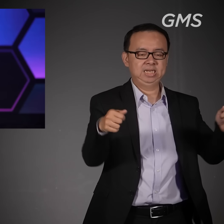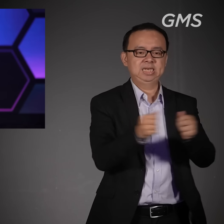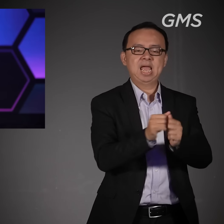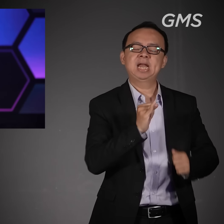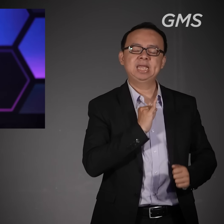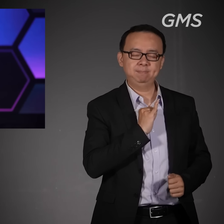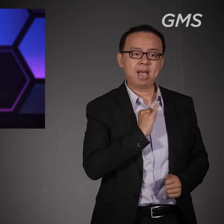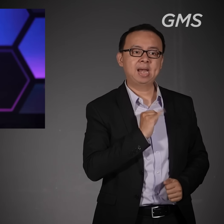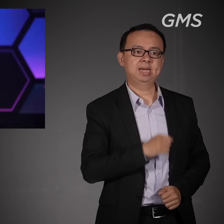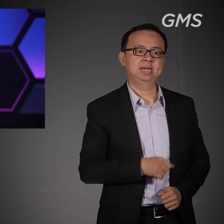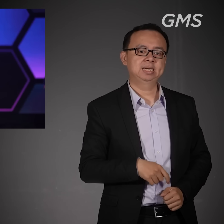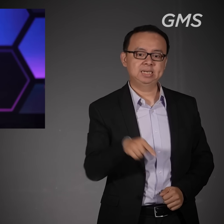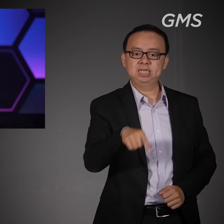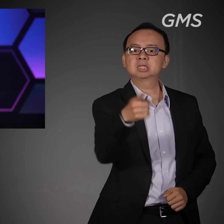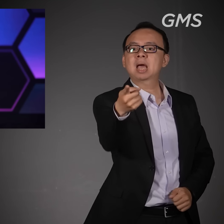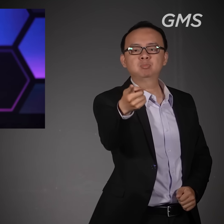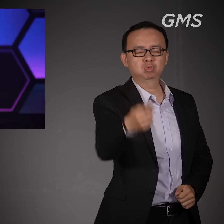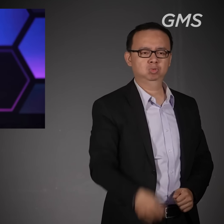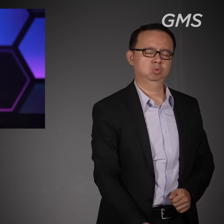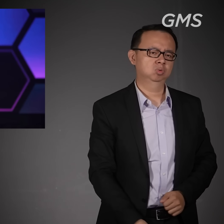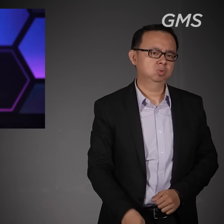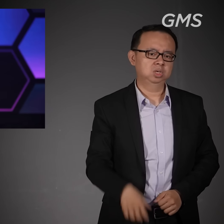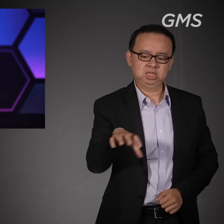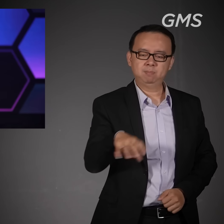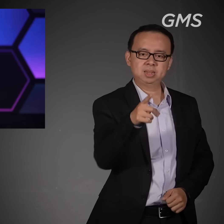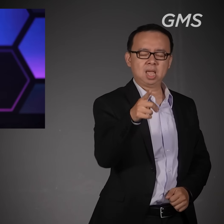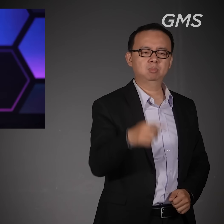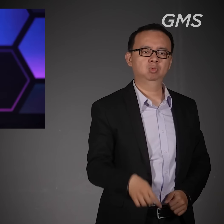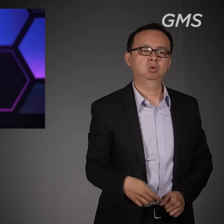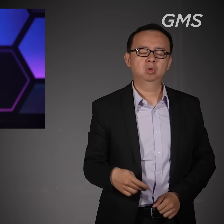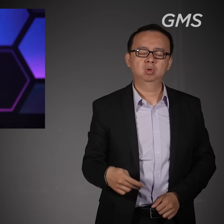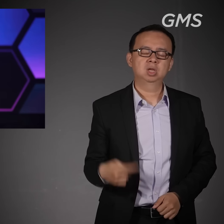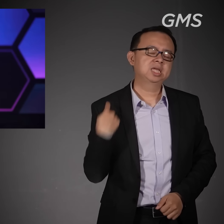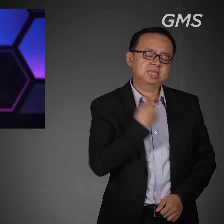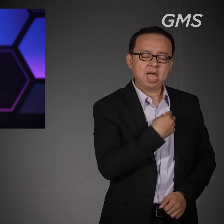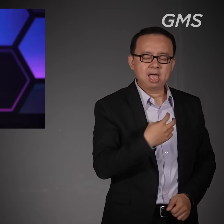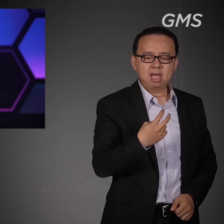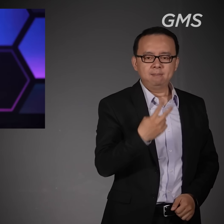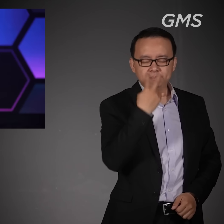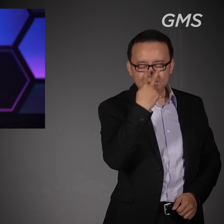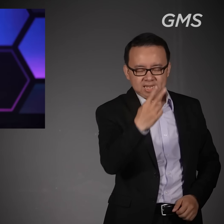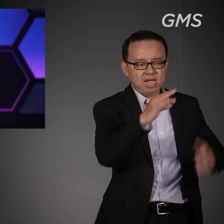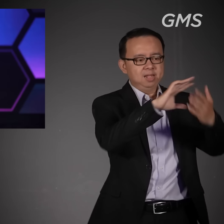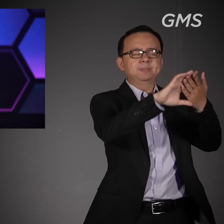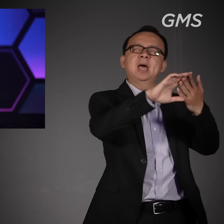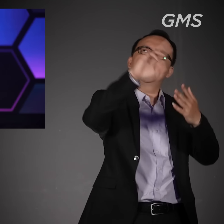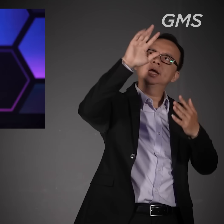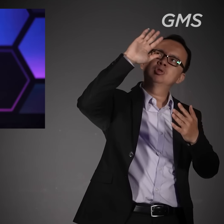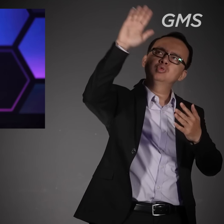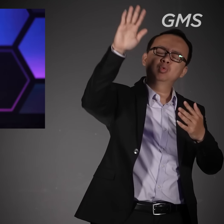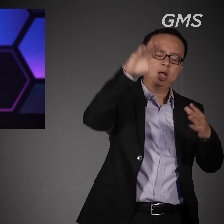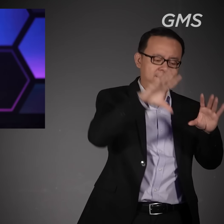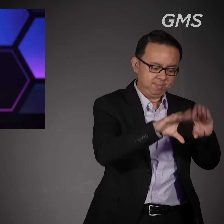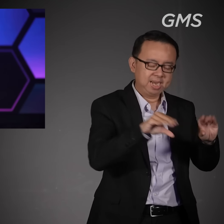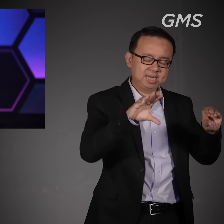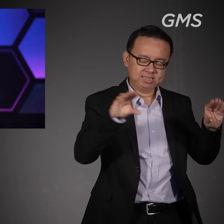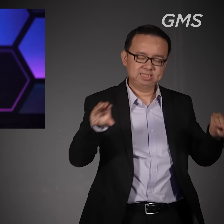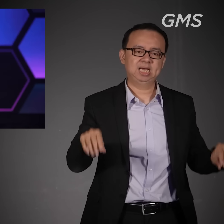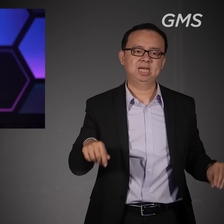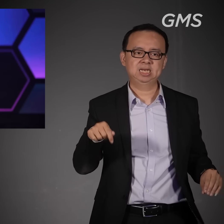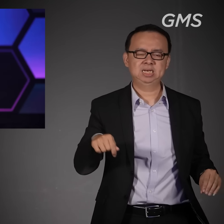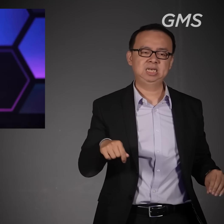Anda. Dan kita akan melihat tangan Tuhan bekerja dalam kehidupan jemaat di tahun pujian dan